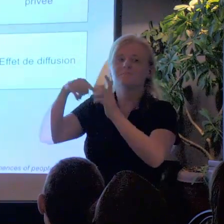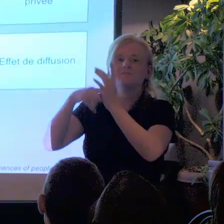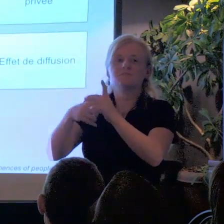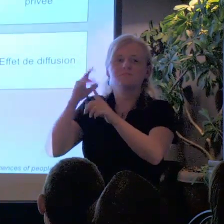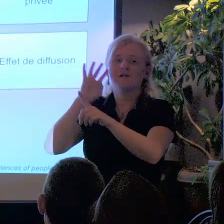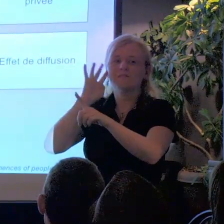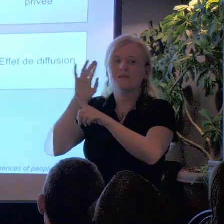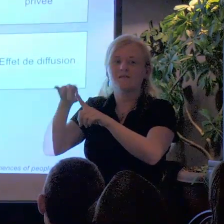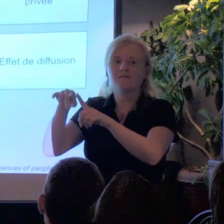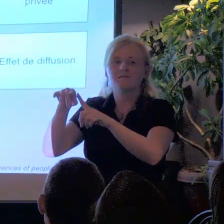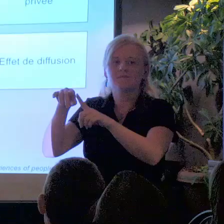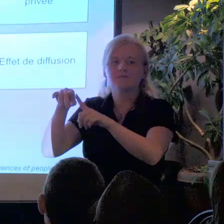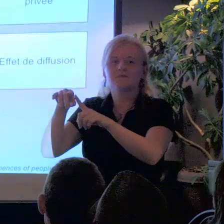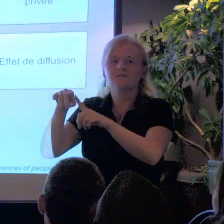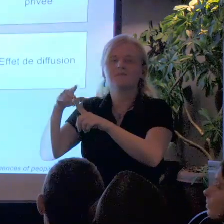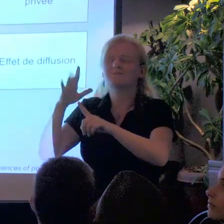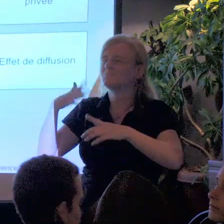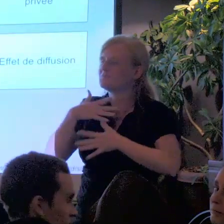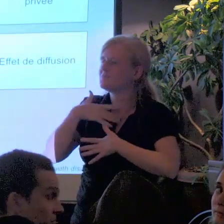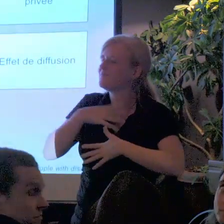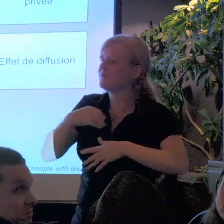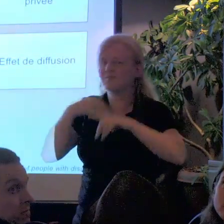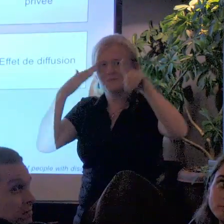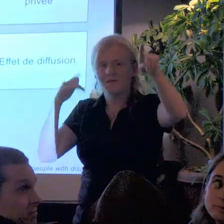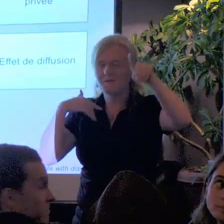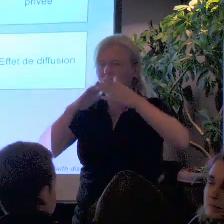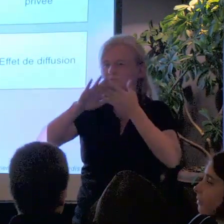étant un adulte, c'est surtout tout mon vécu. Donc,